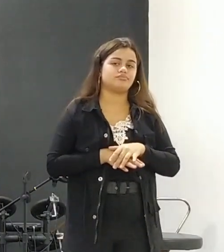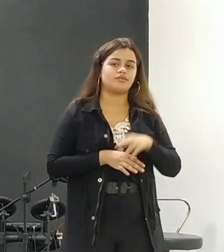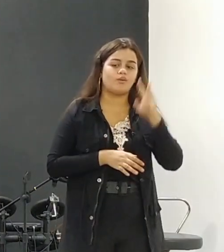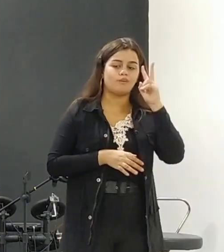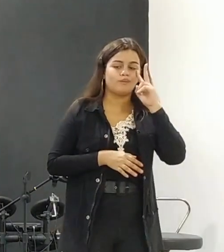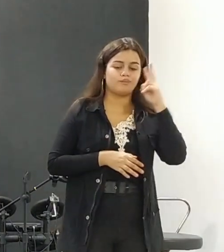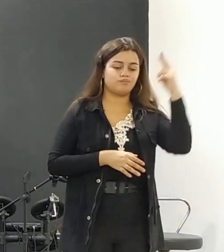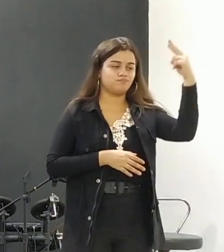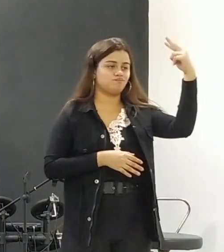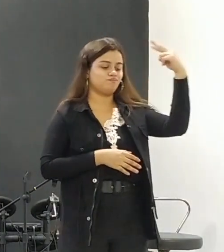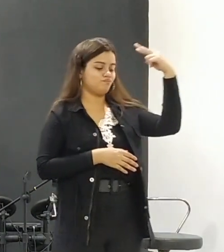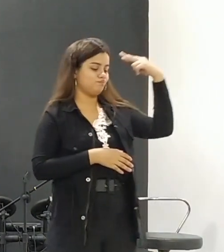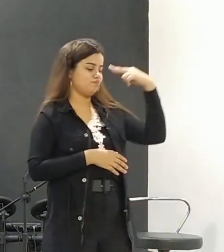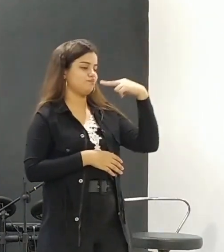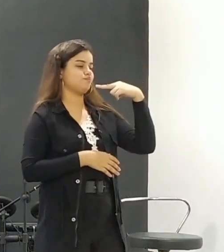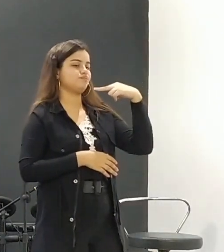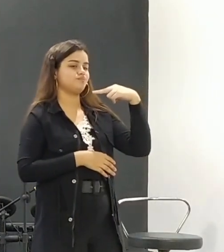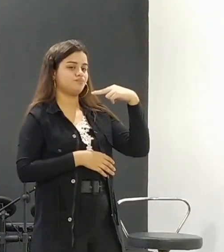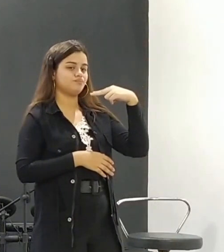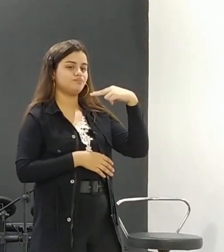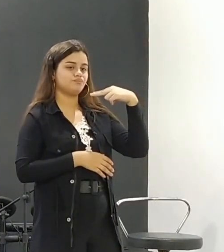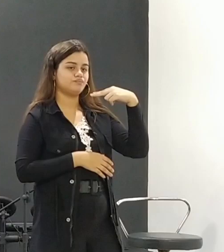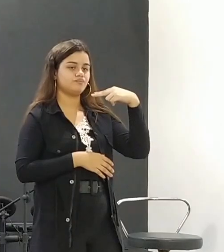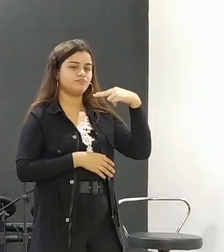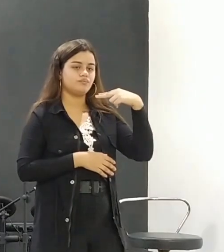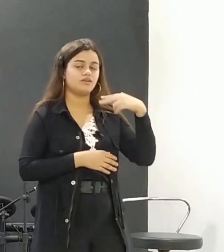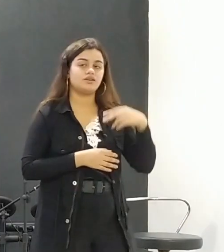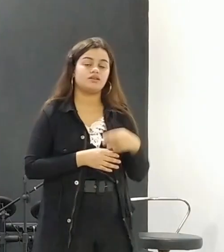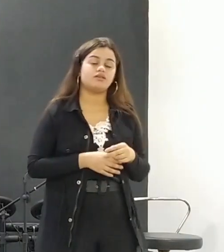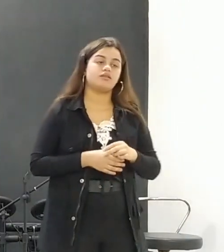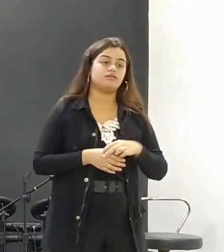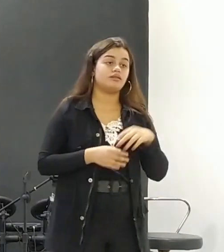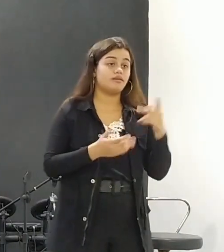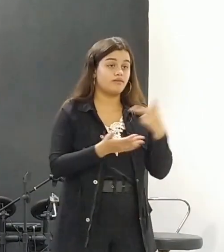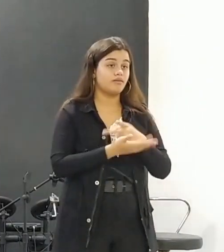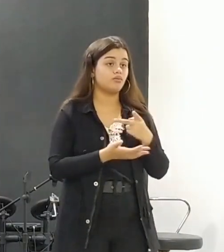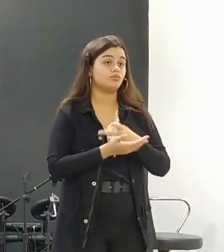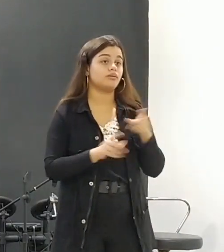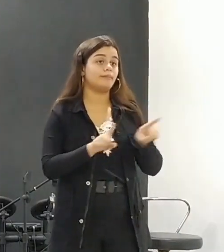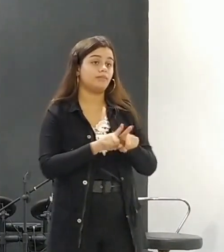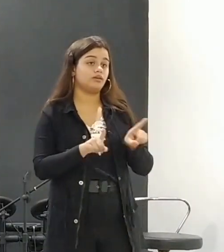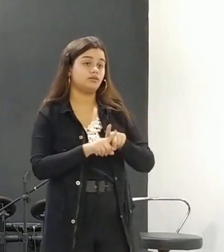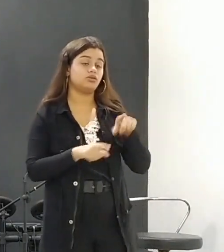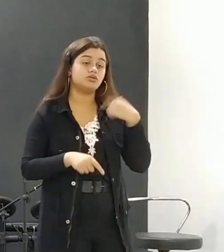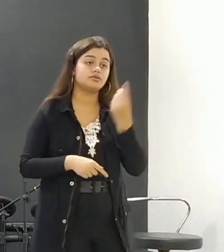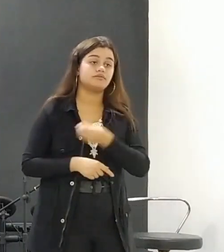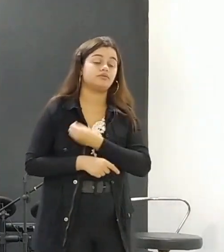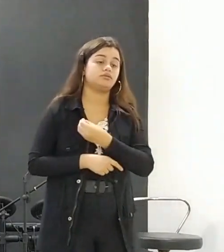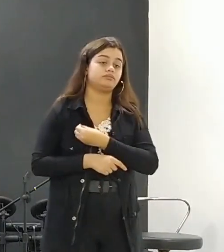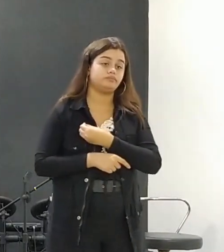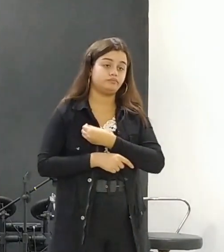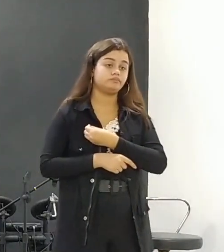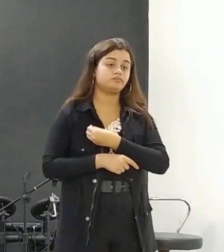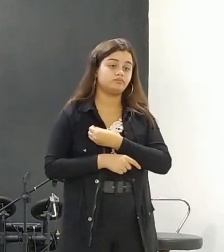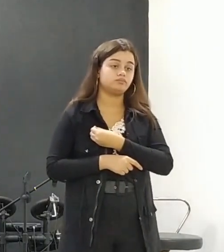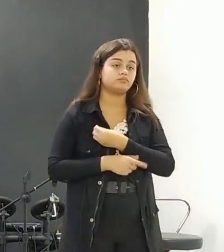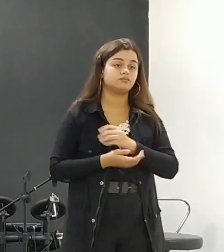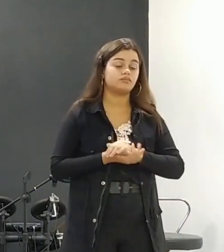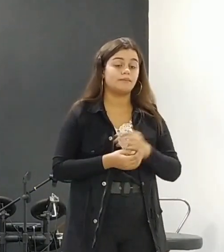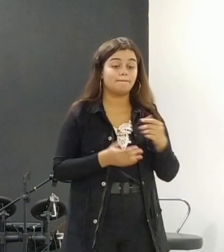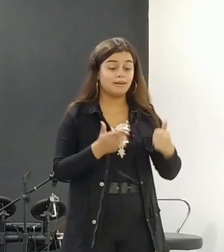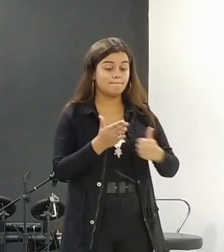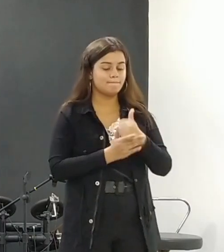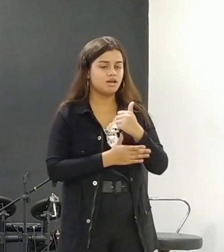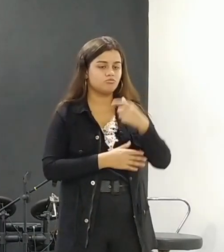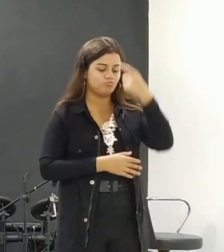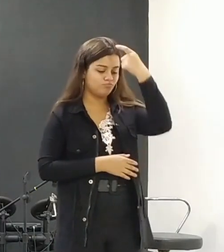direitinho para você no espelho, veja se não tem erro também na sua vida, para que você possa começar a obra na sua vida. Começa primeiro em